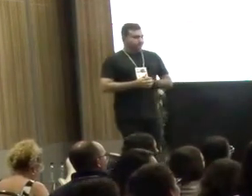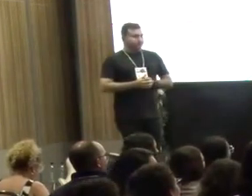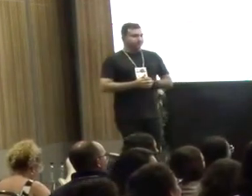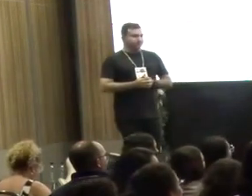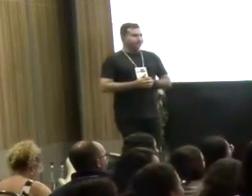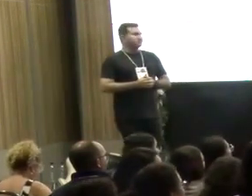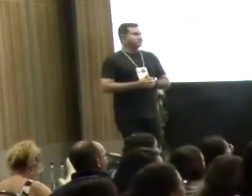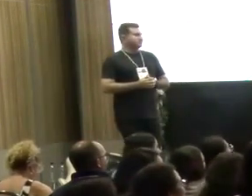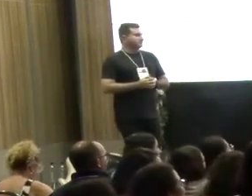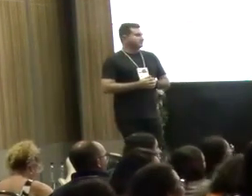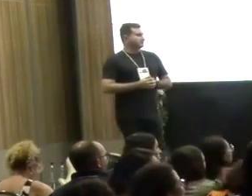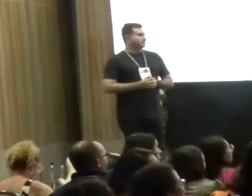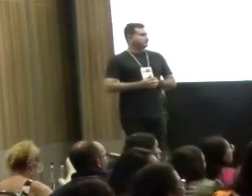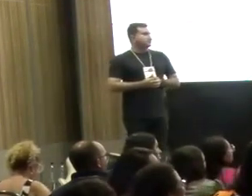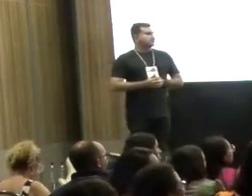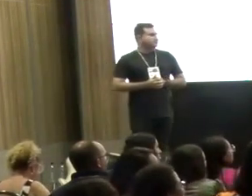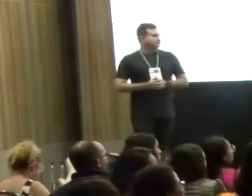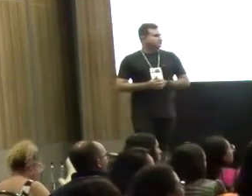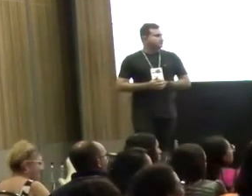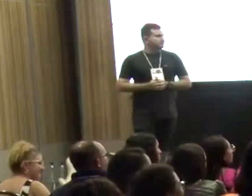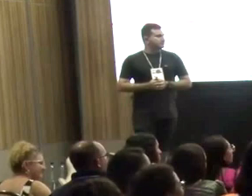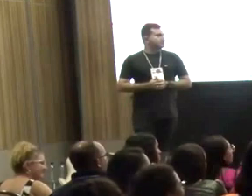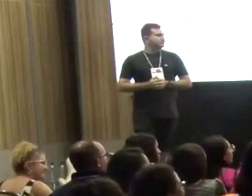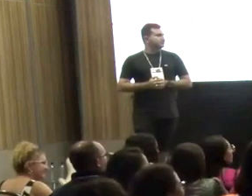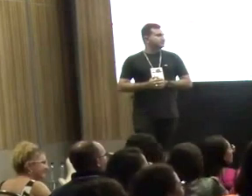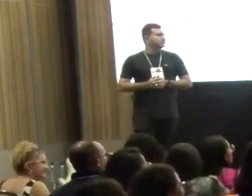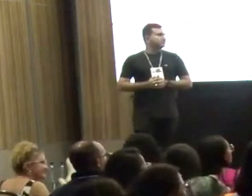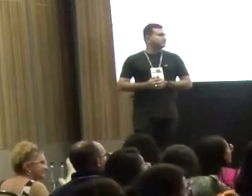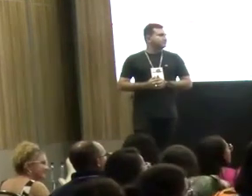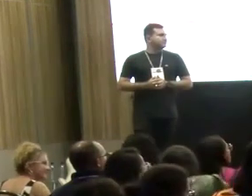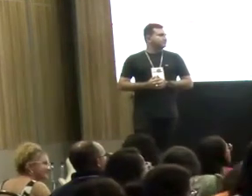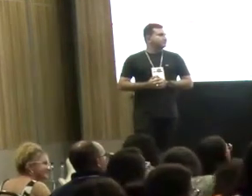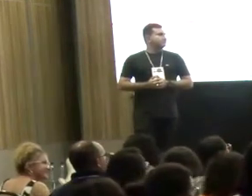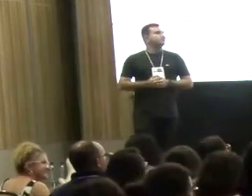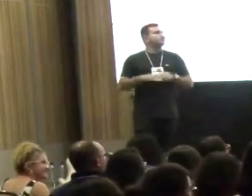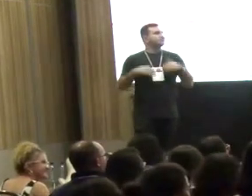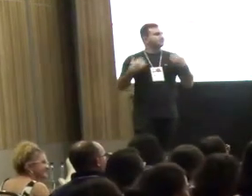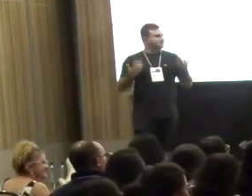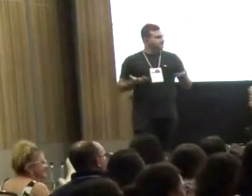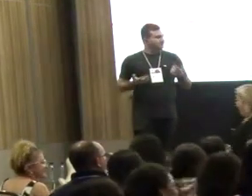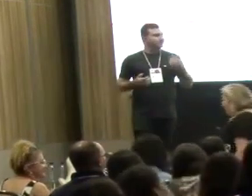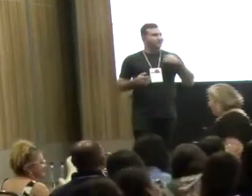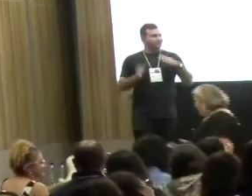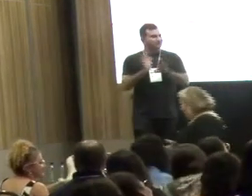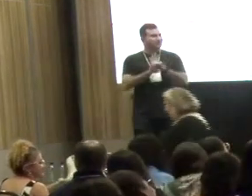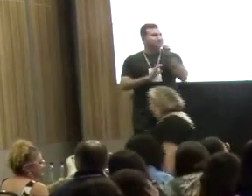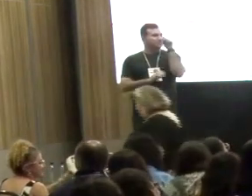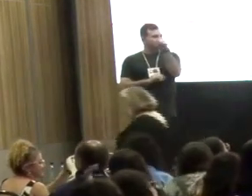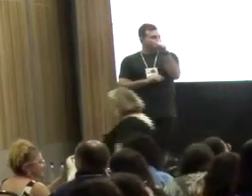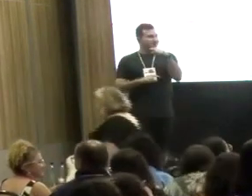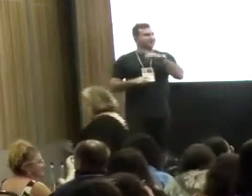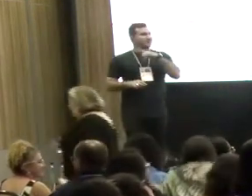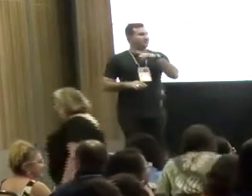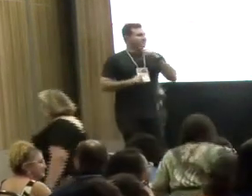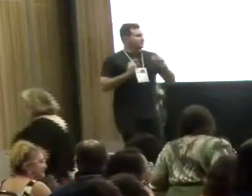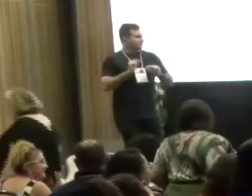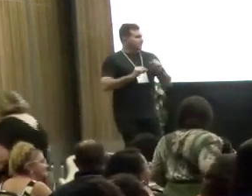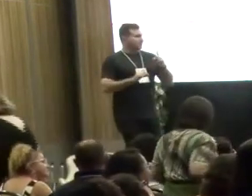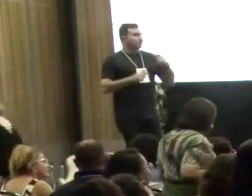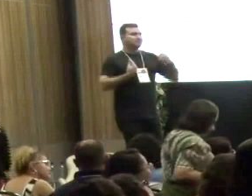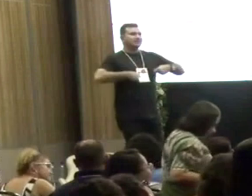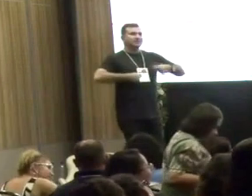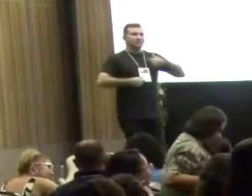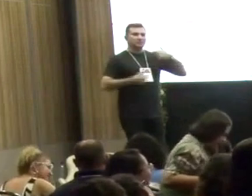Eu aprendo facilmente. E aí eu cheguei lá, era para